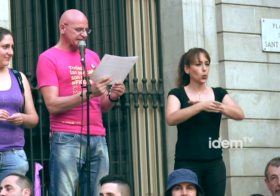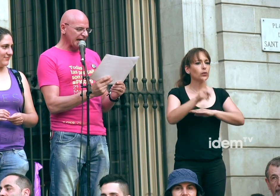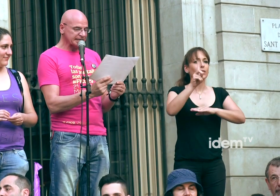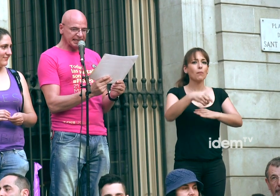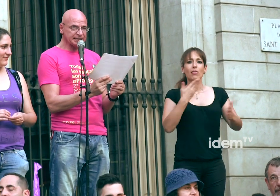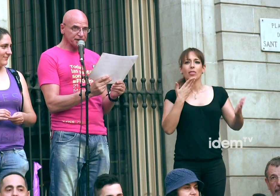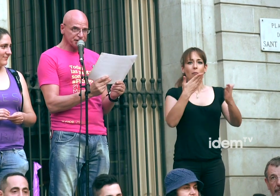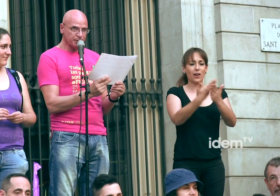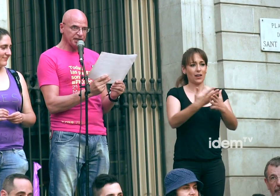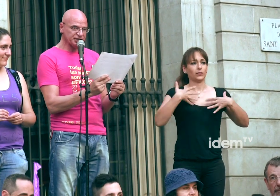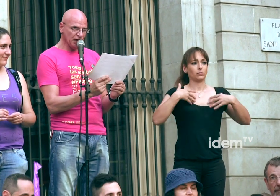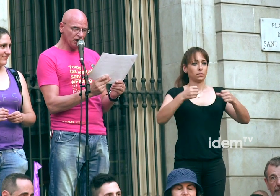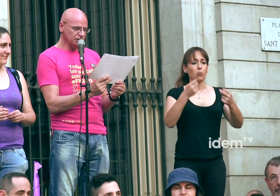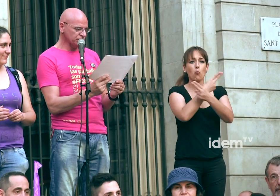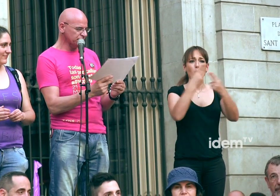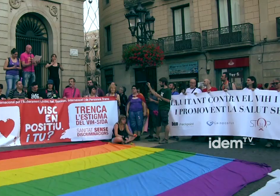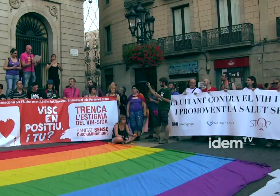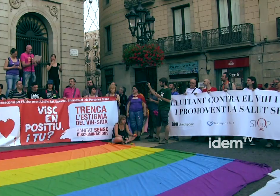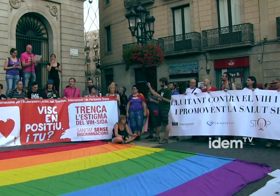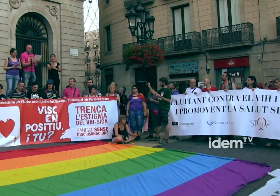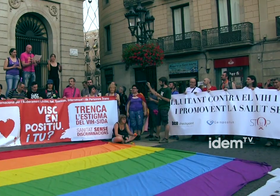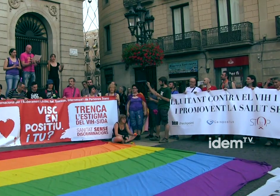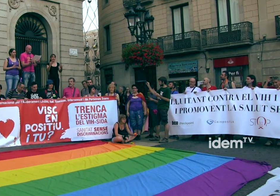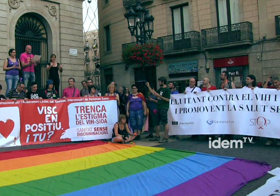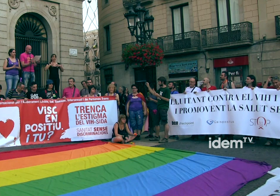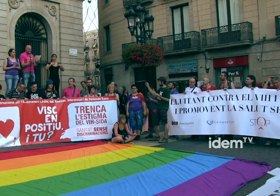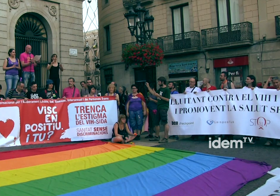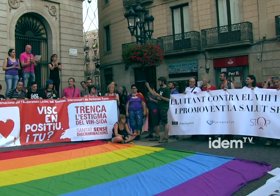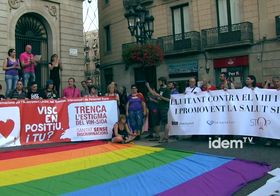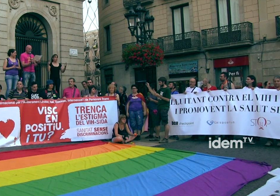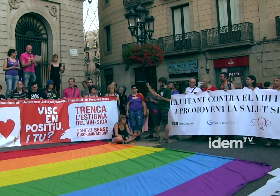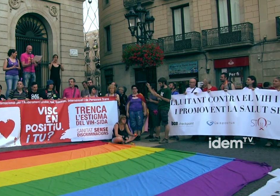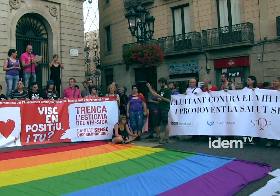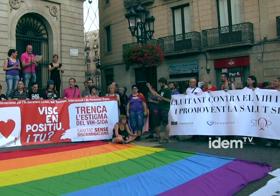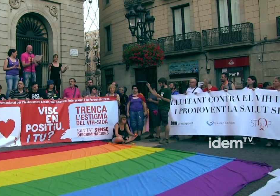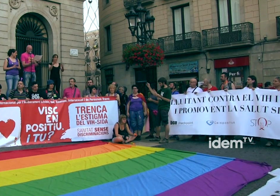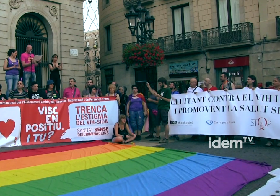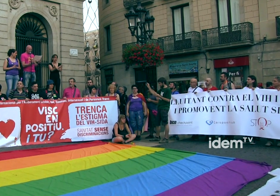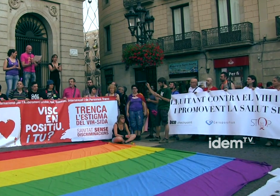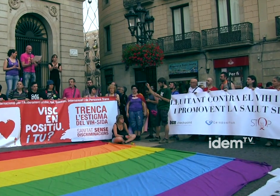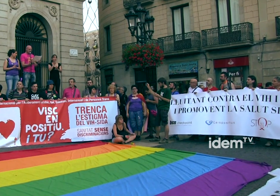pública universal sense discriminacions. El Parlament de Catalunya